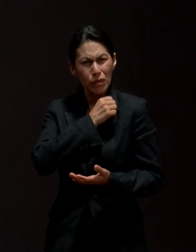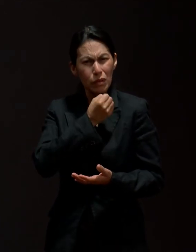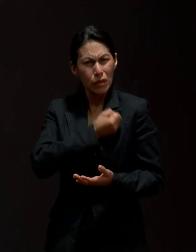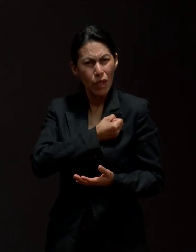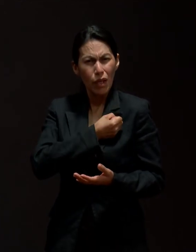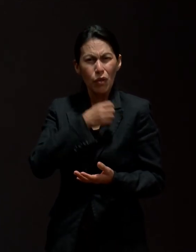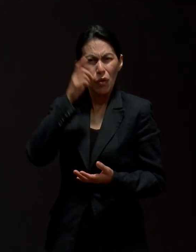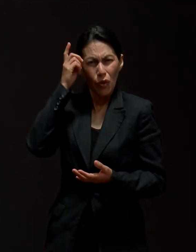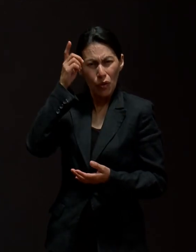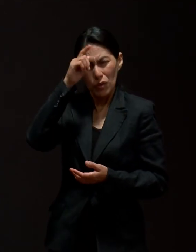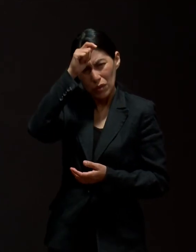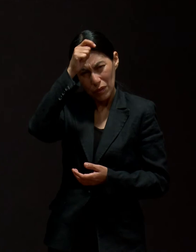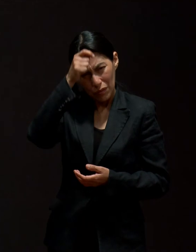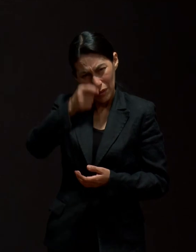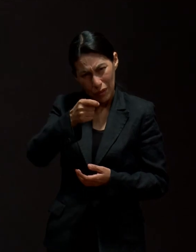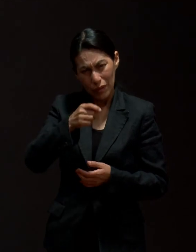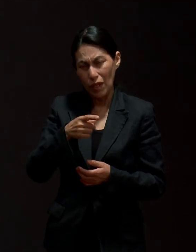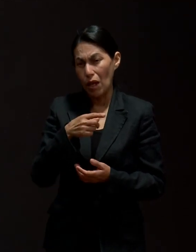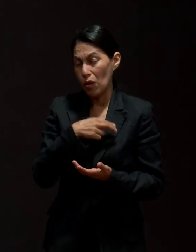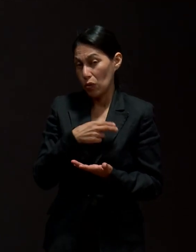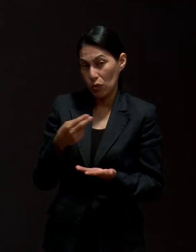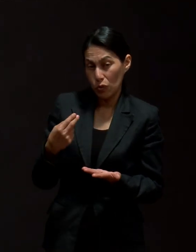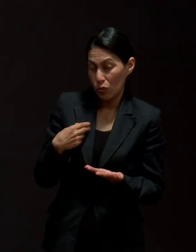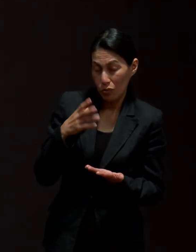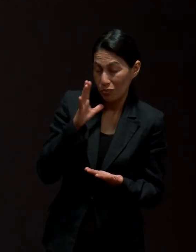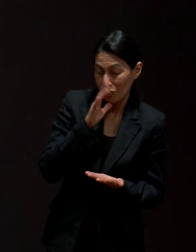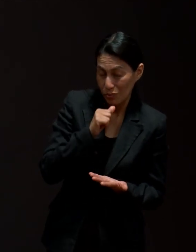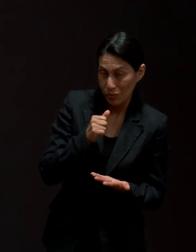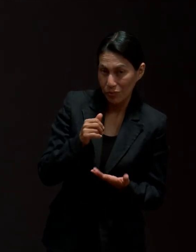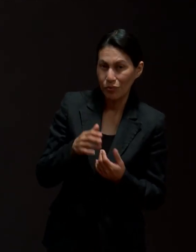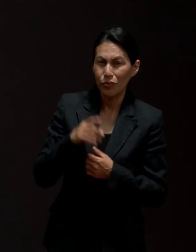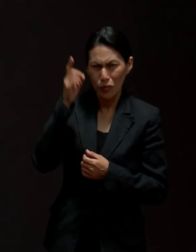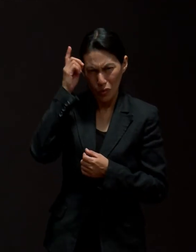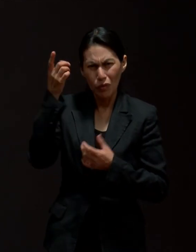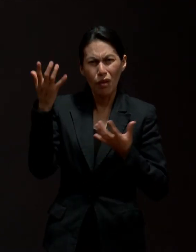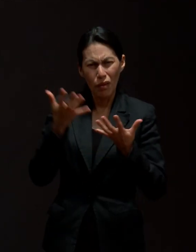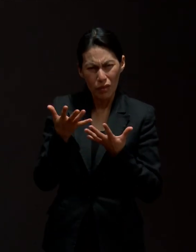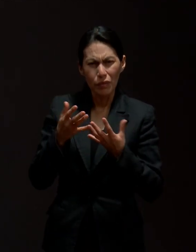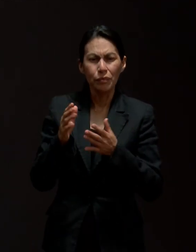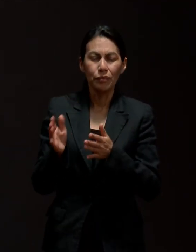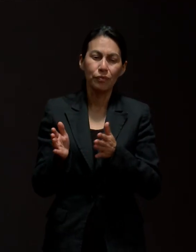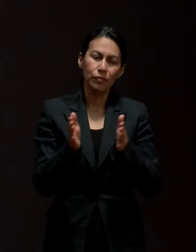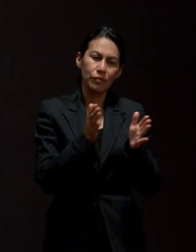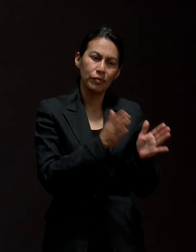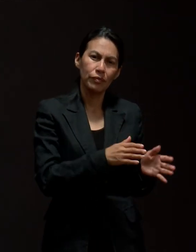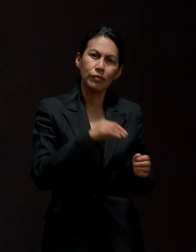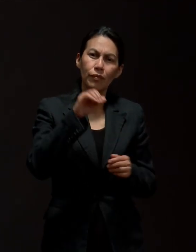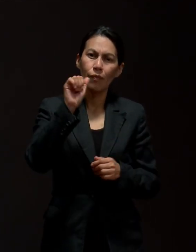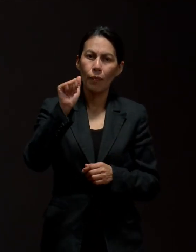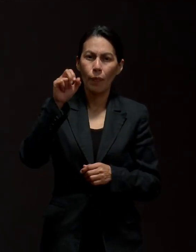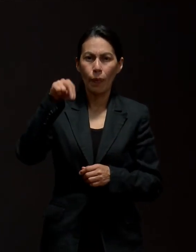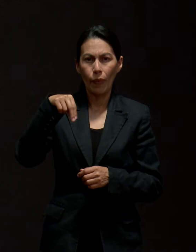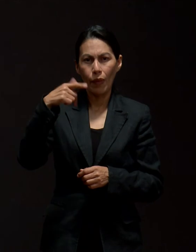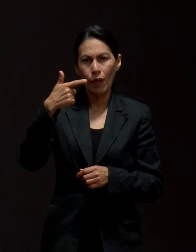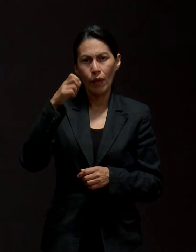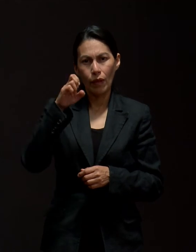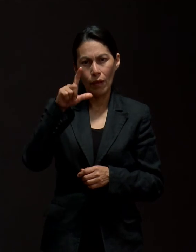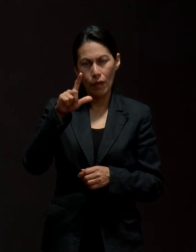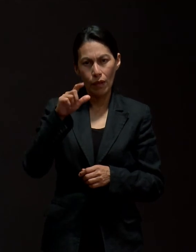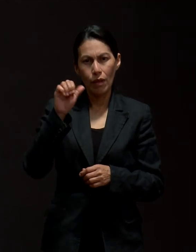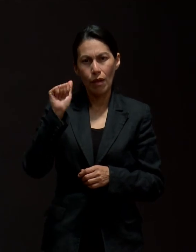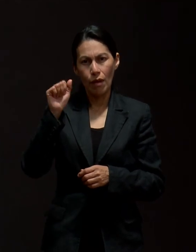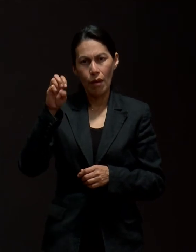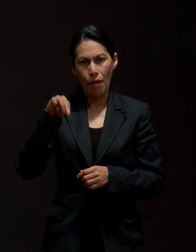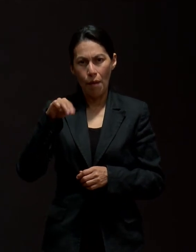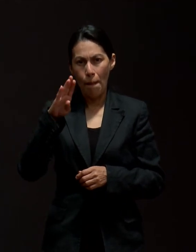Dios hará lo demás que nosotros no podemos hacer. Ángela Ambriz, buenas noches.